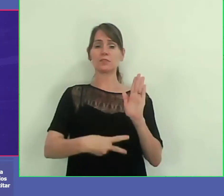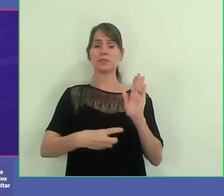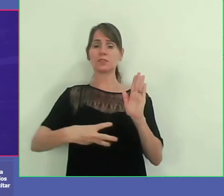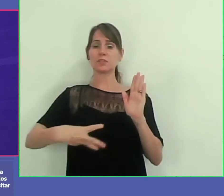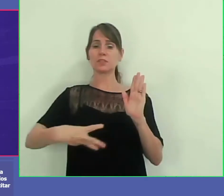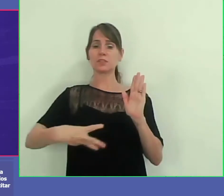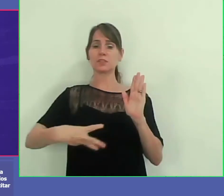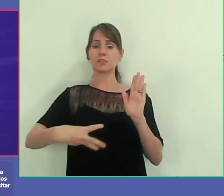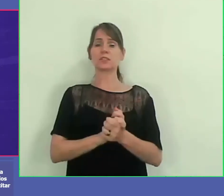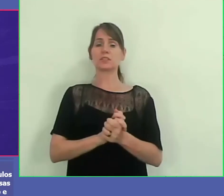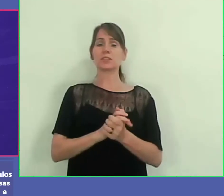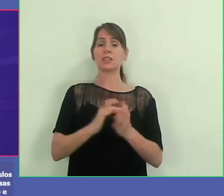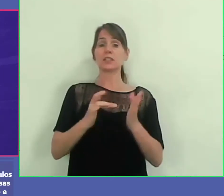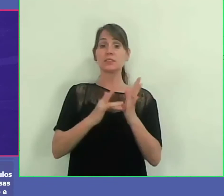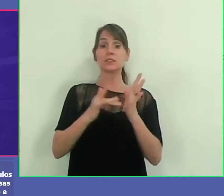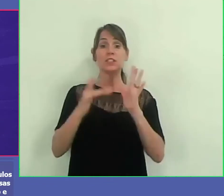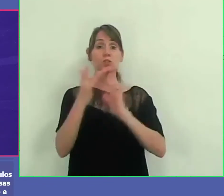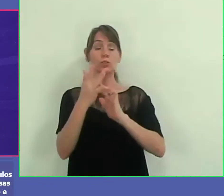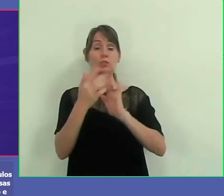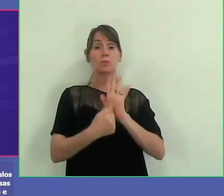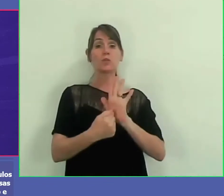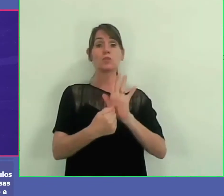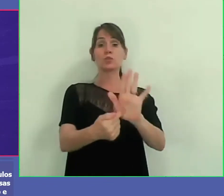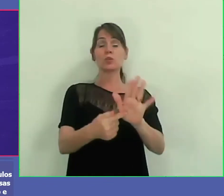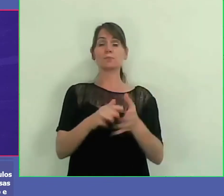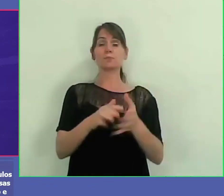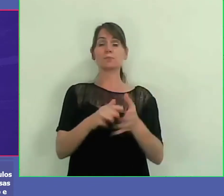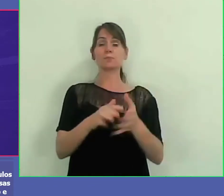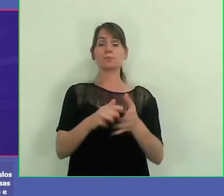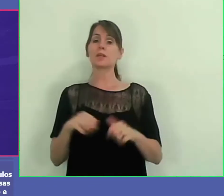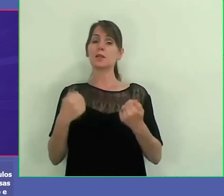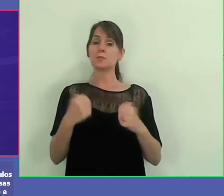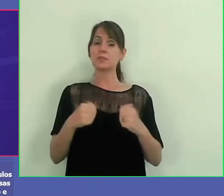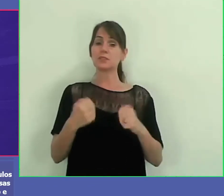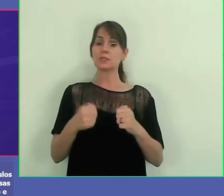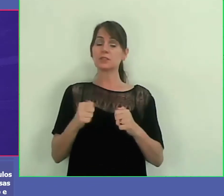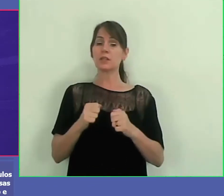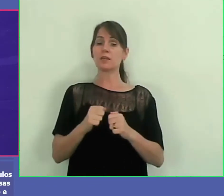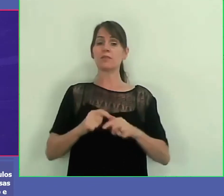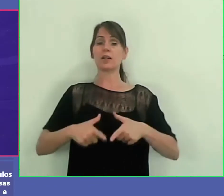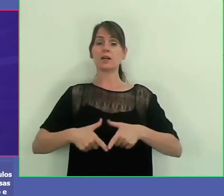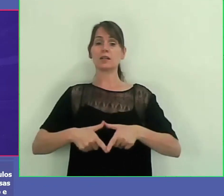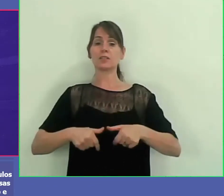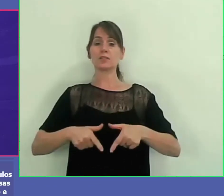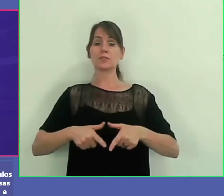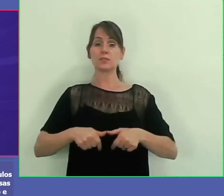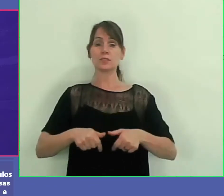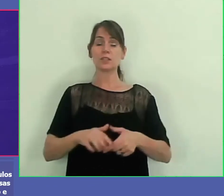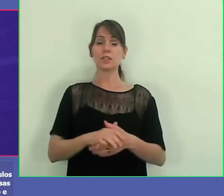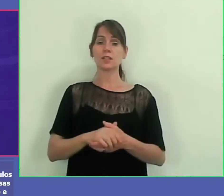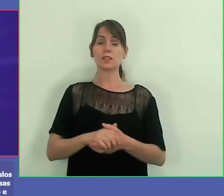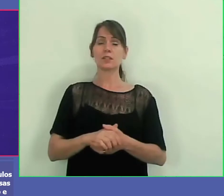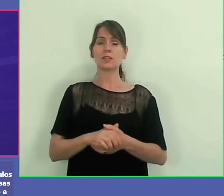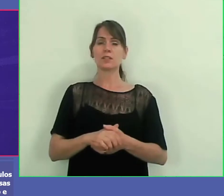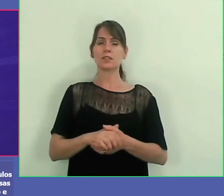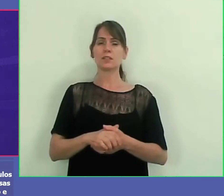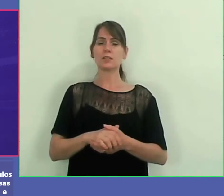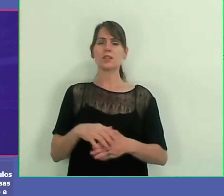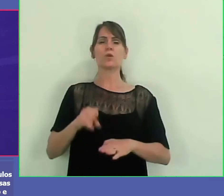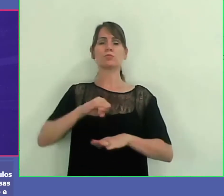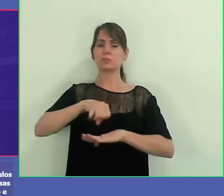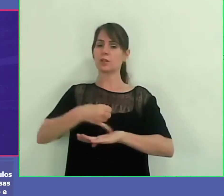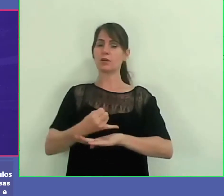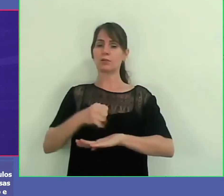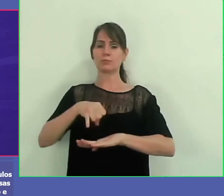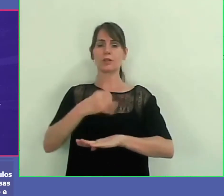seus discípulos que lhe era necessário seguir para Jerusalém e sofrer muitas coisas